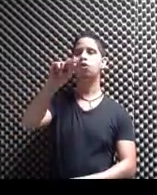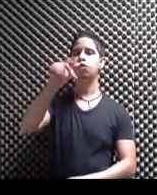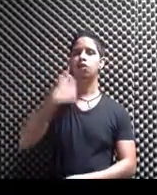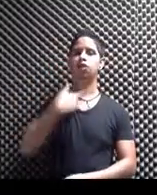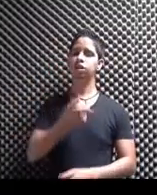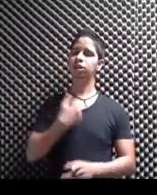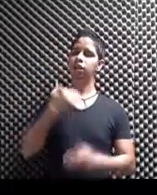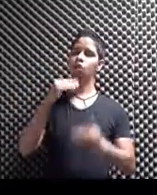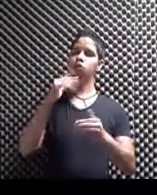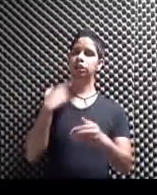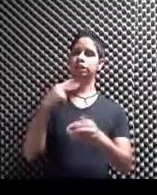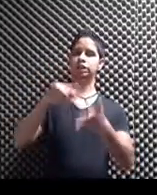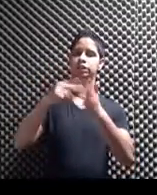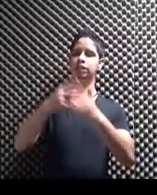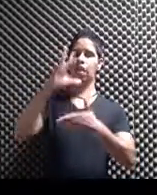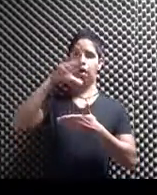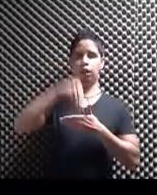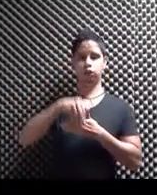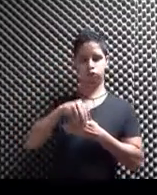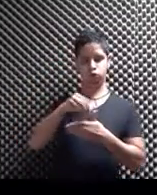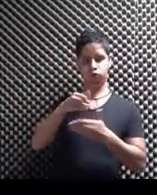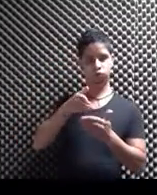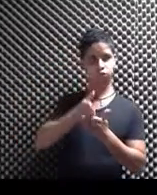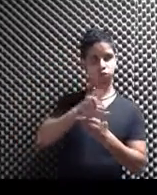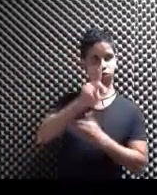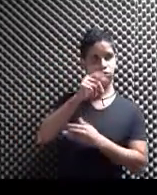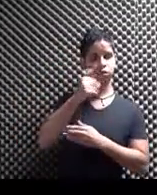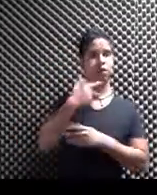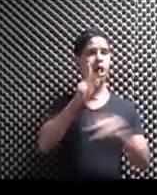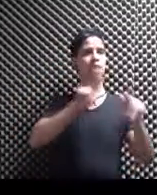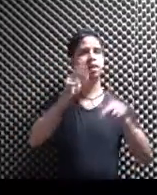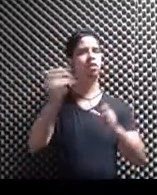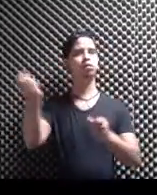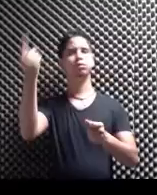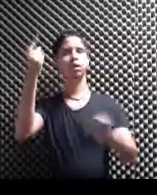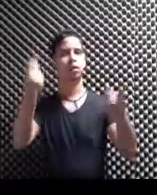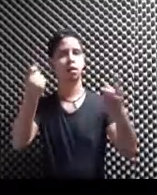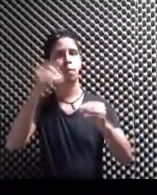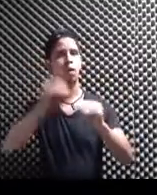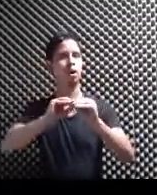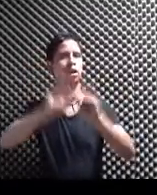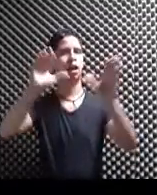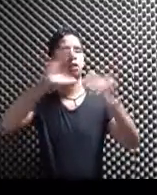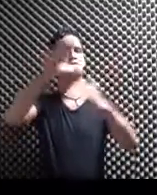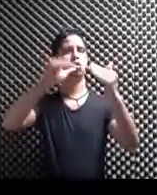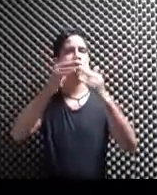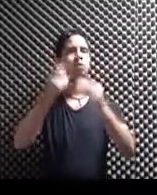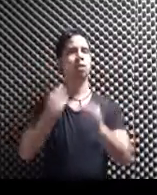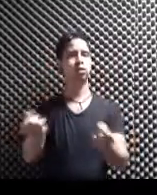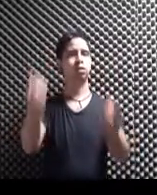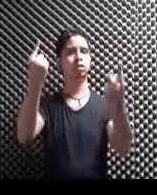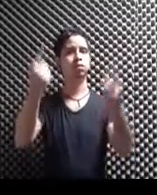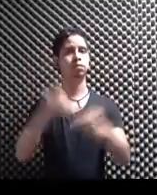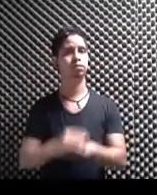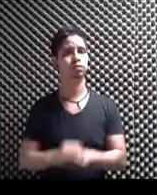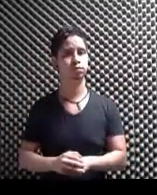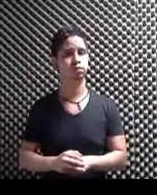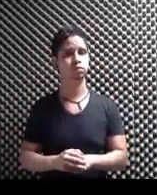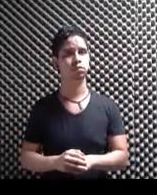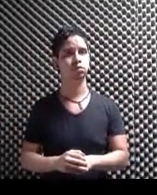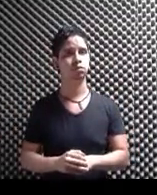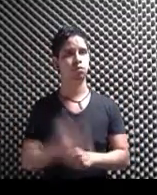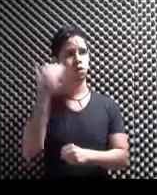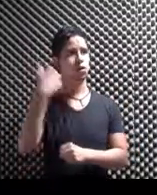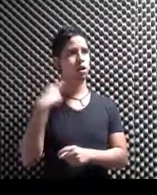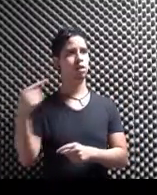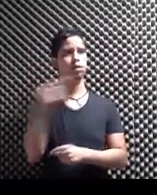por aquellos que no tienen idea pues vamos a aclarar las cosas un poquito más accesibles Pero ¿y por qué el señal